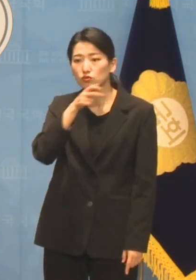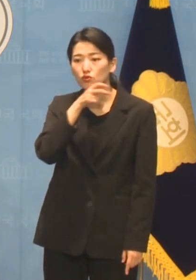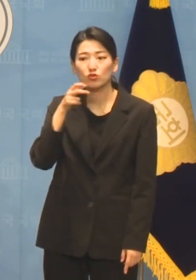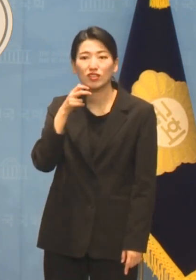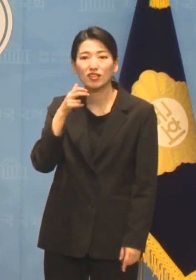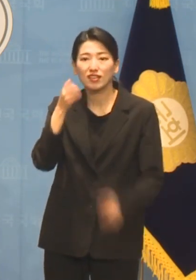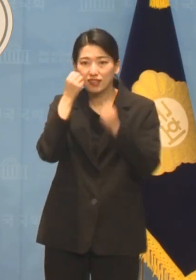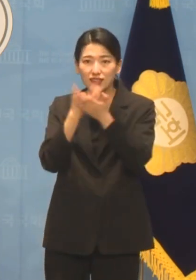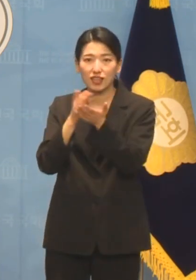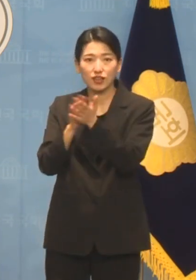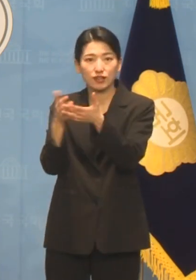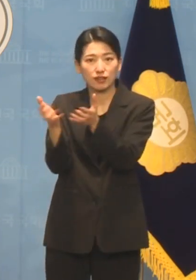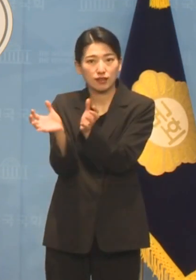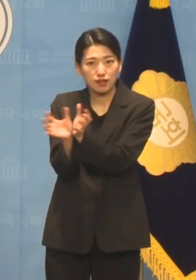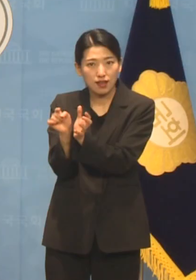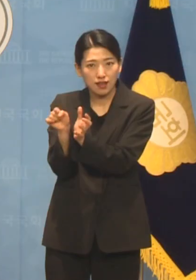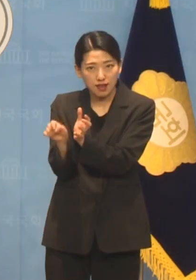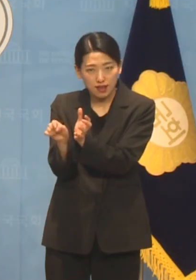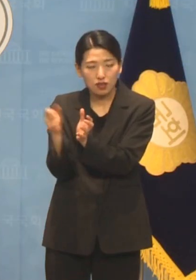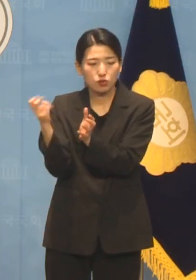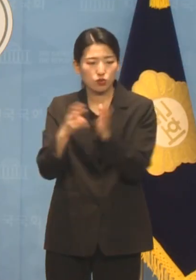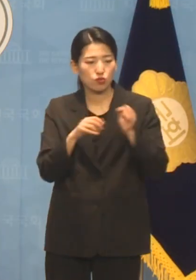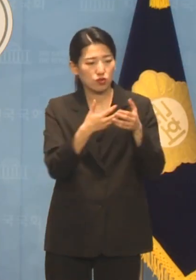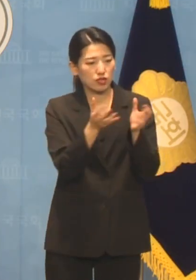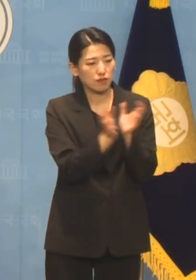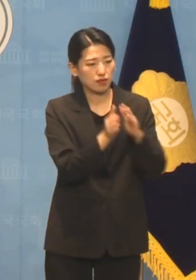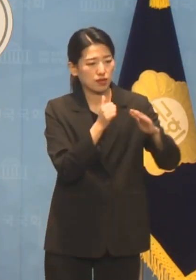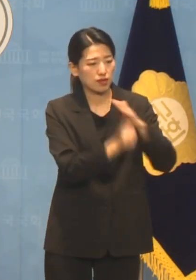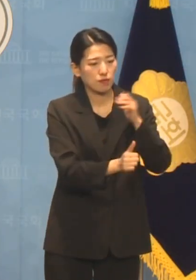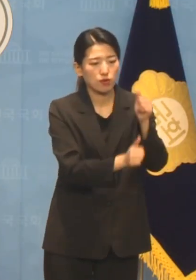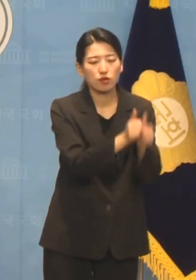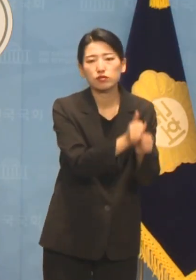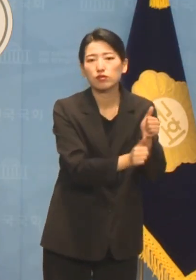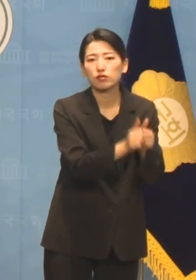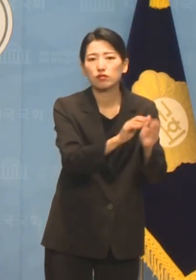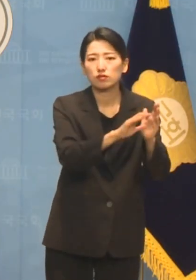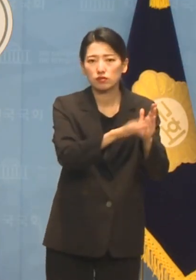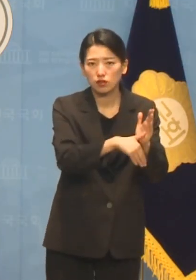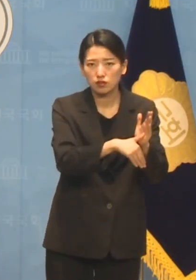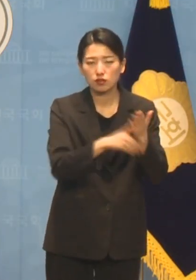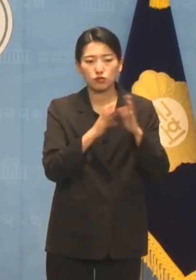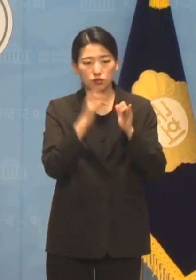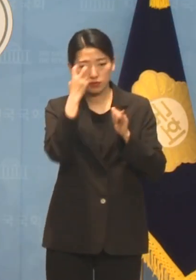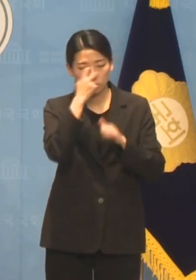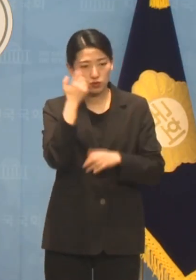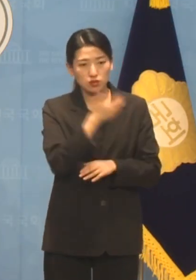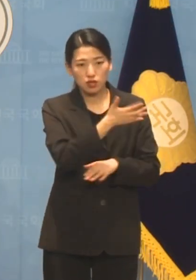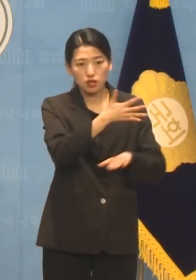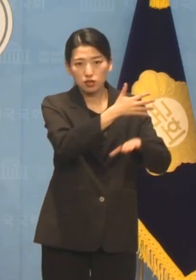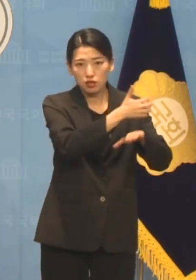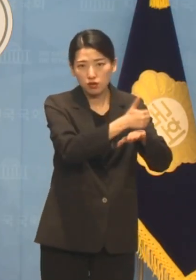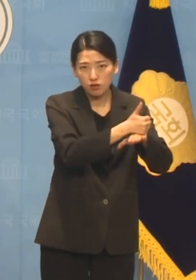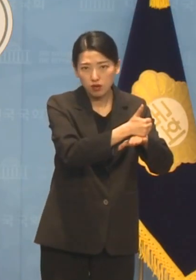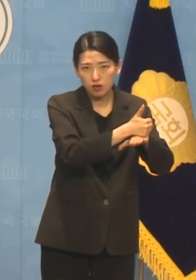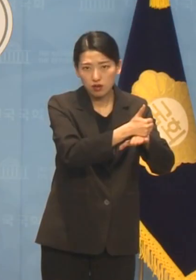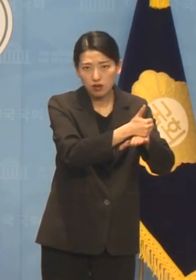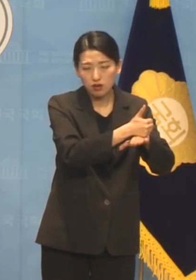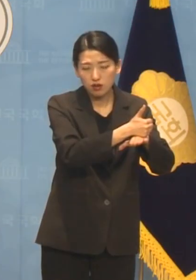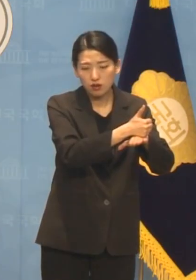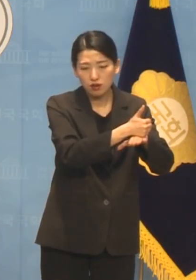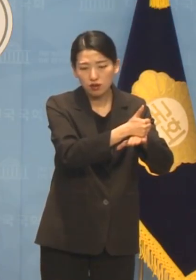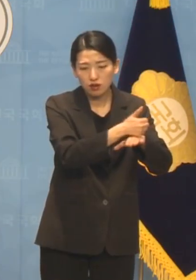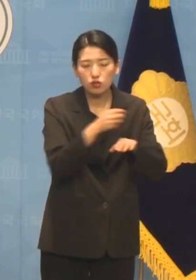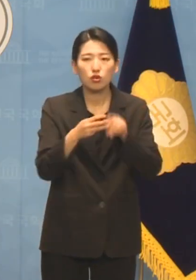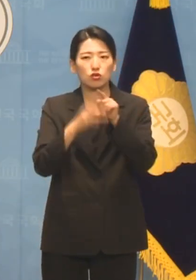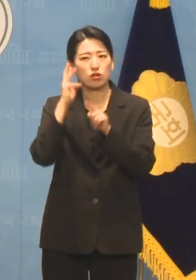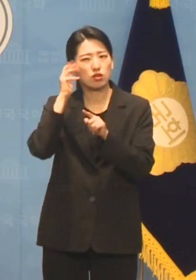개혁신당의 의원 국민의힘 당대표 경선 당시 여론조사 비용과 윤석열 대통령의 대선 경선 당시